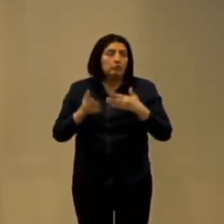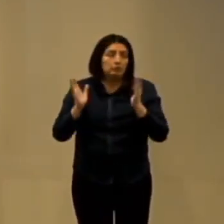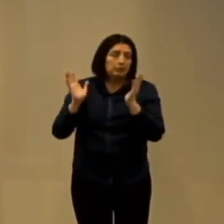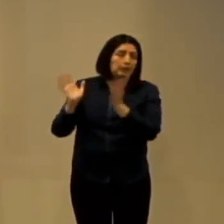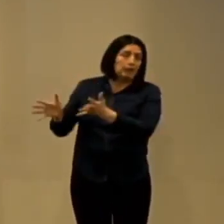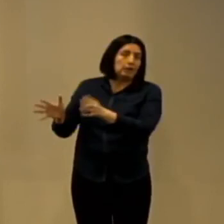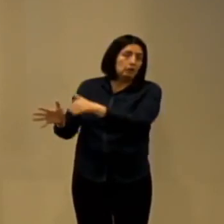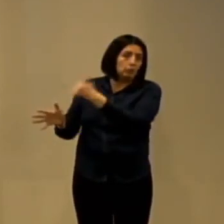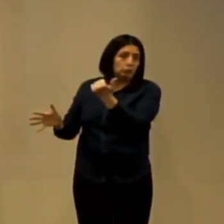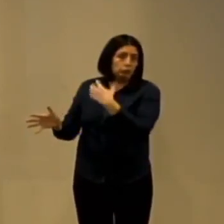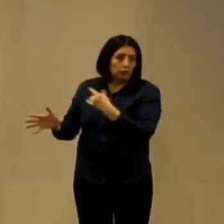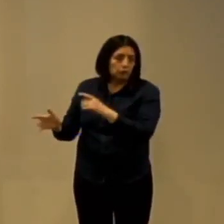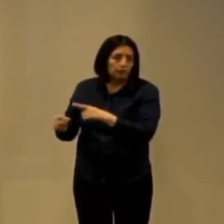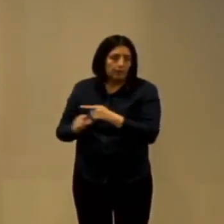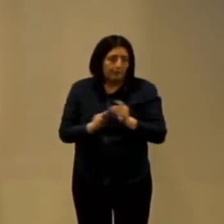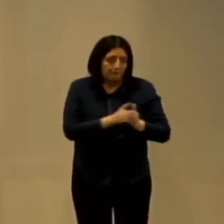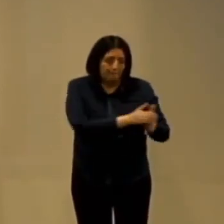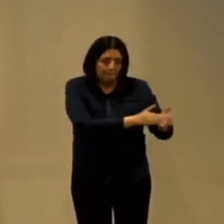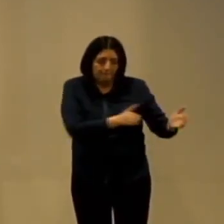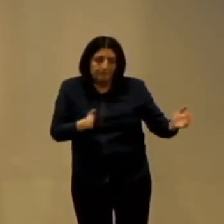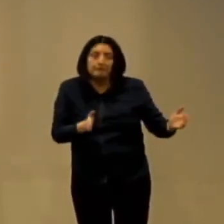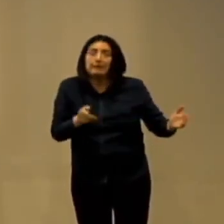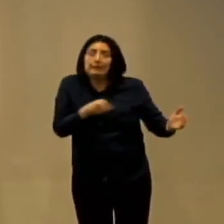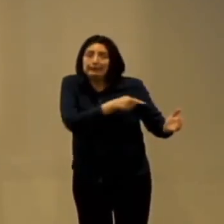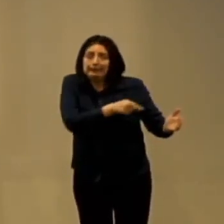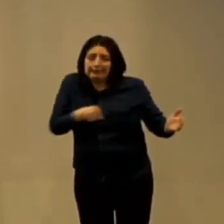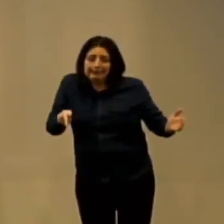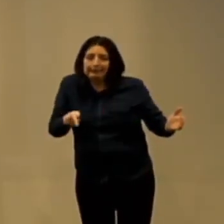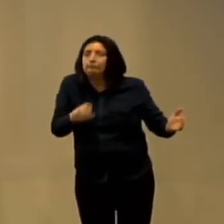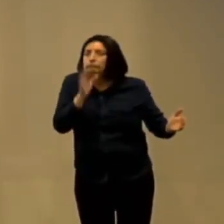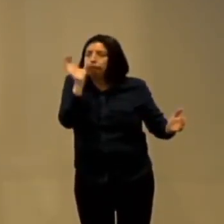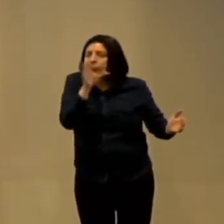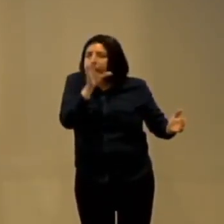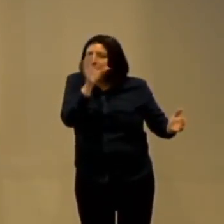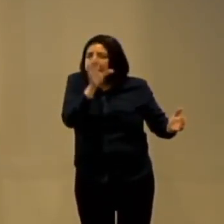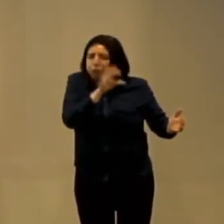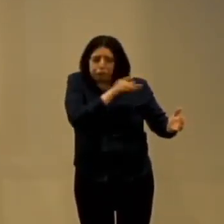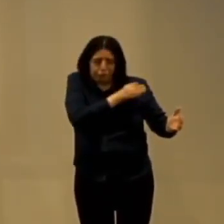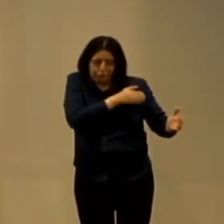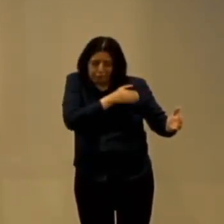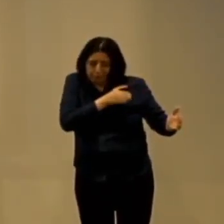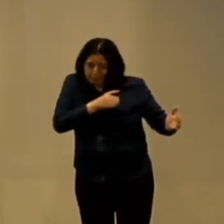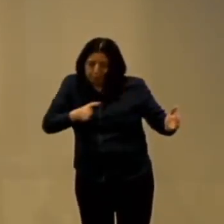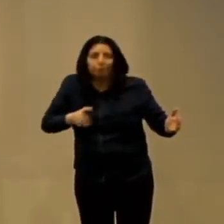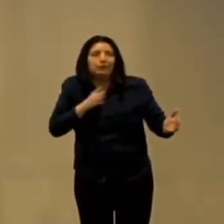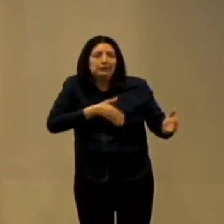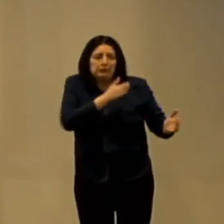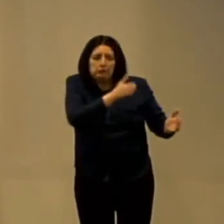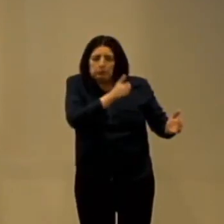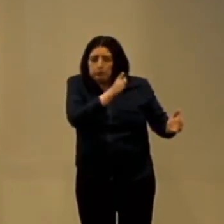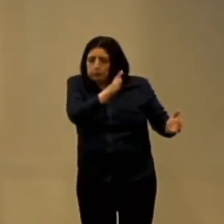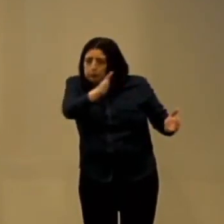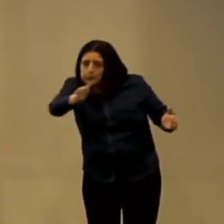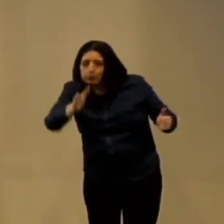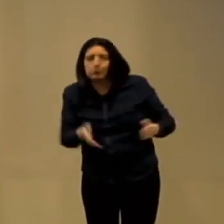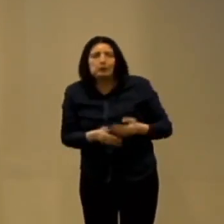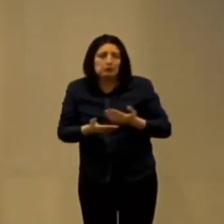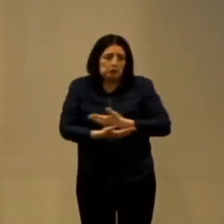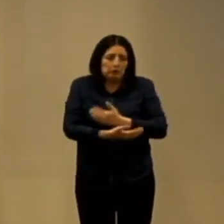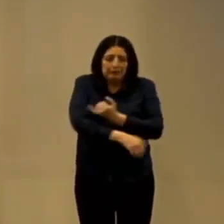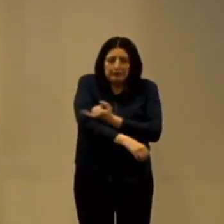otras edades, pero tenemos que ser activos, buscarlos, ir atrás de ellos, acercarnos a los PRITES, acercarnos a los